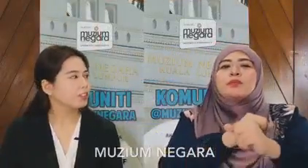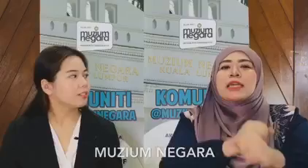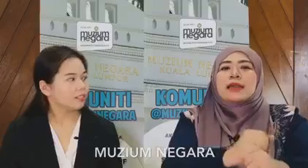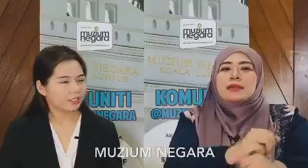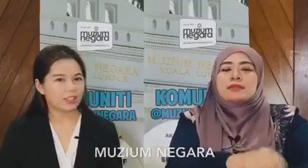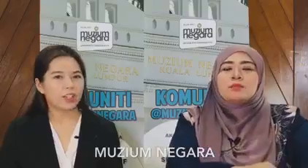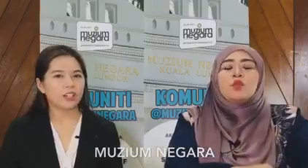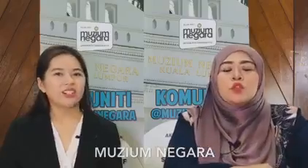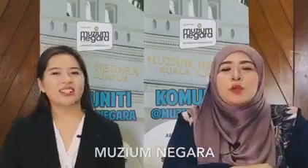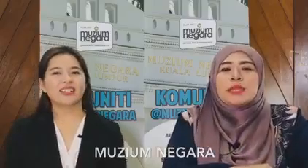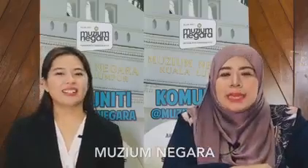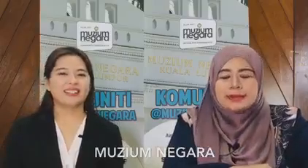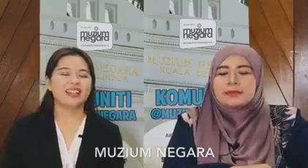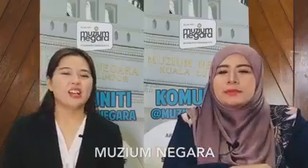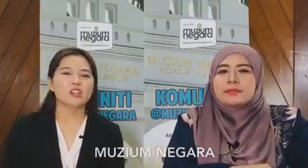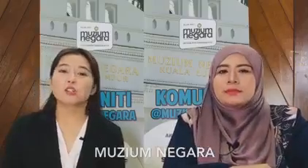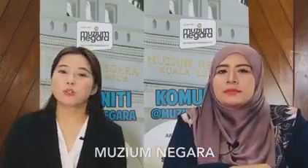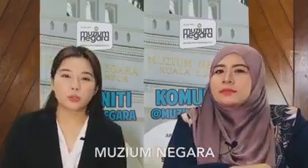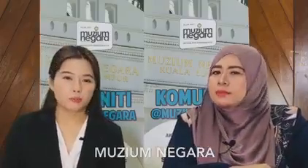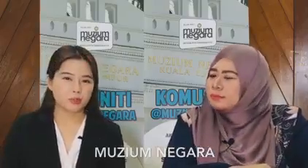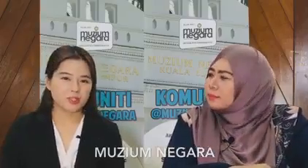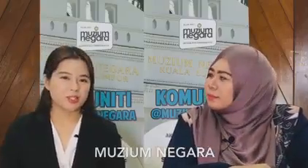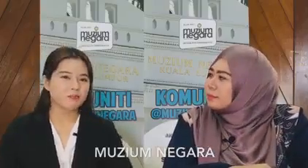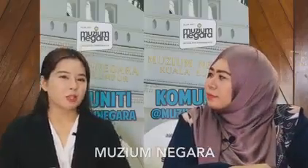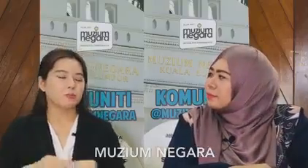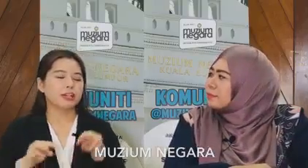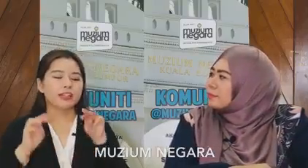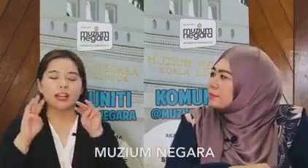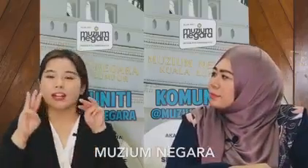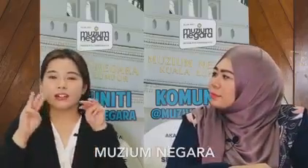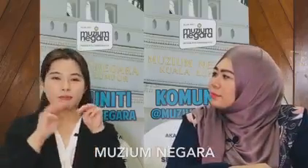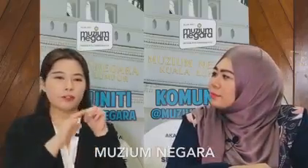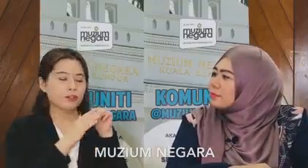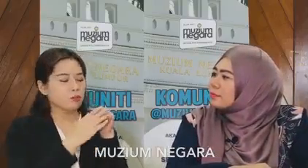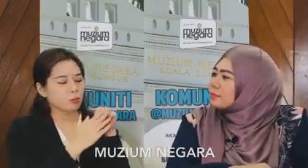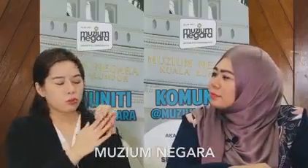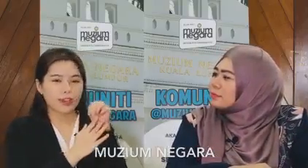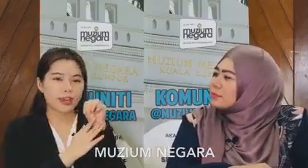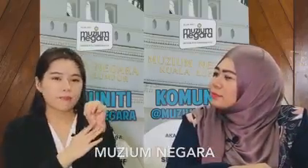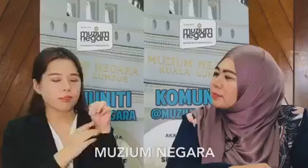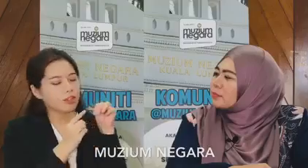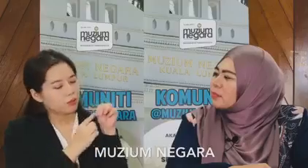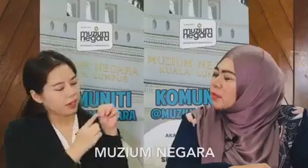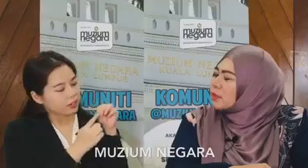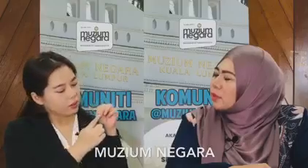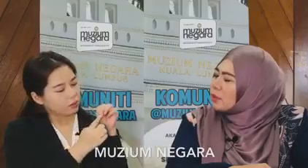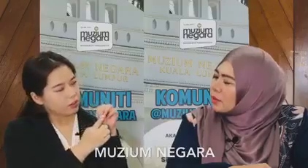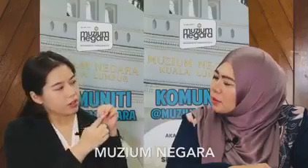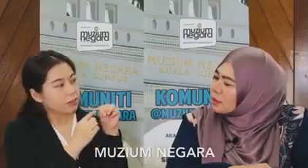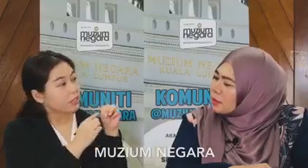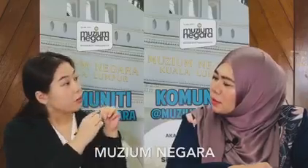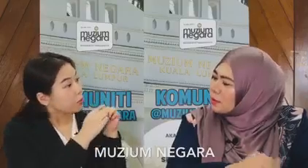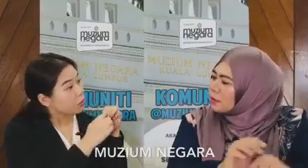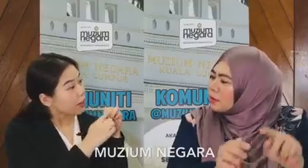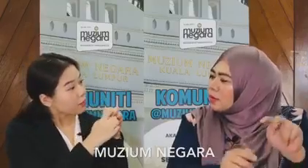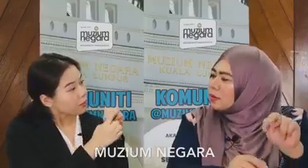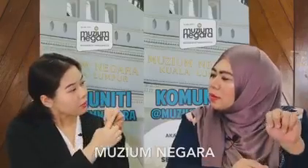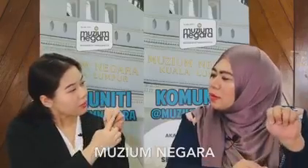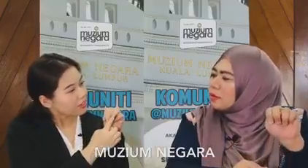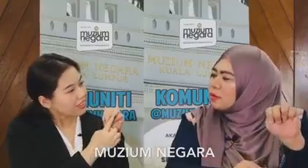Negara. Muzium okay. Negara. So untuk museum, kita buat tangan berhuruf M. 1, 2, 3 macam huruf M tu.